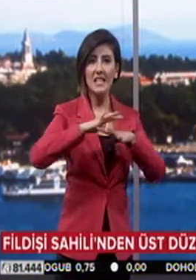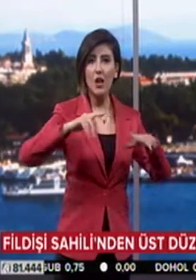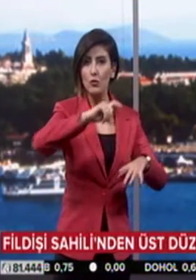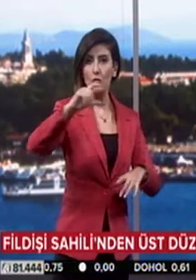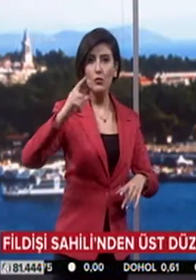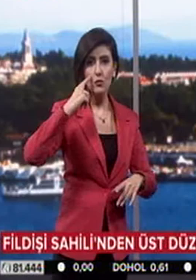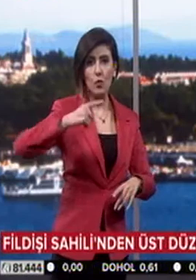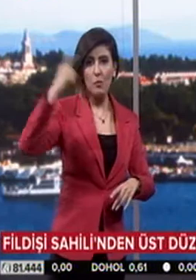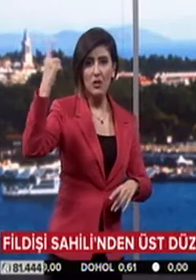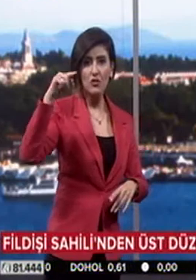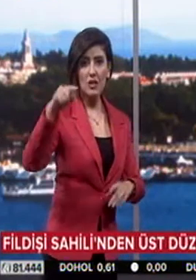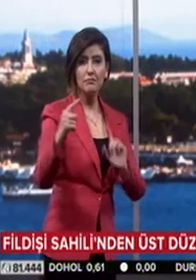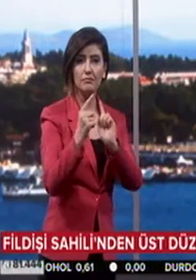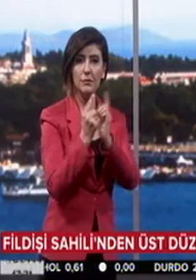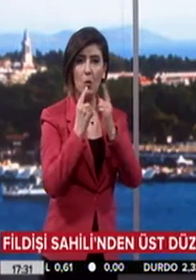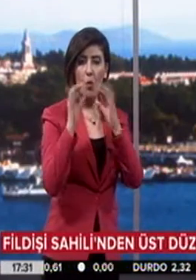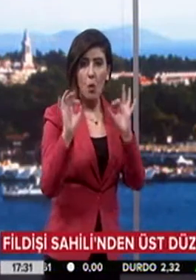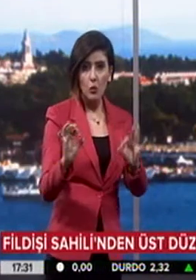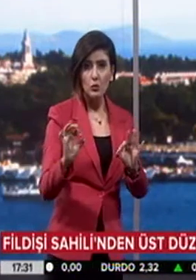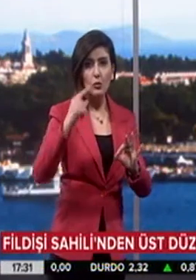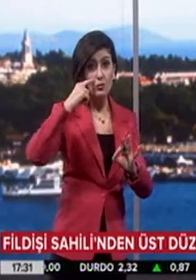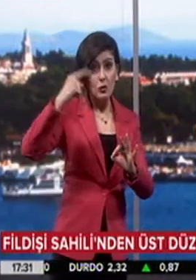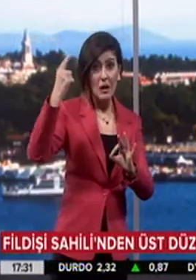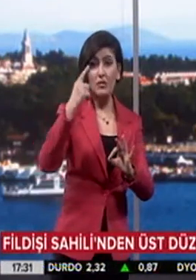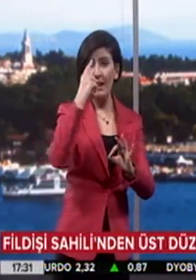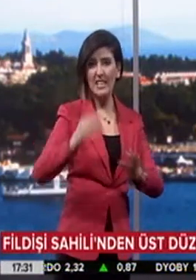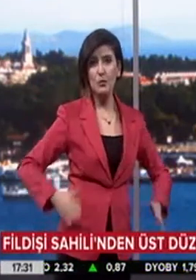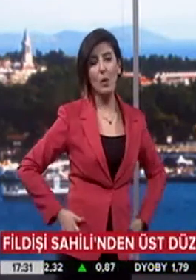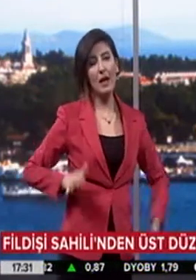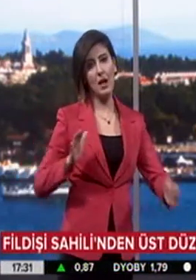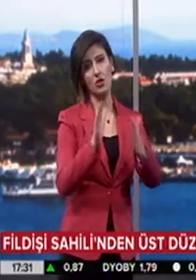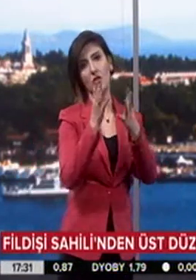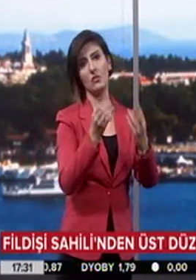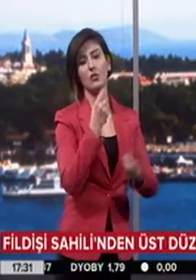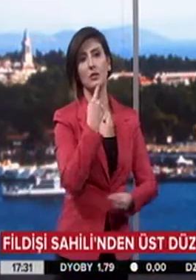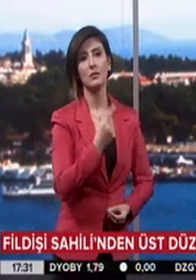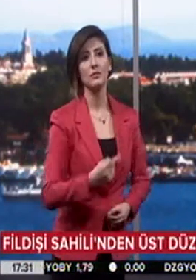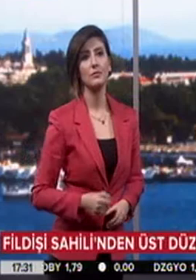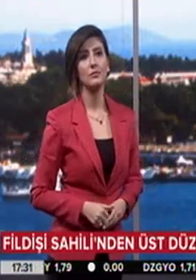Cumhurbaşkanı Vattara'yı kabul edecek. Vattara resmi törenle karşılanacak.